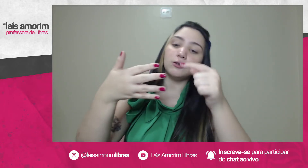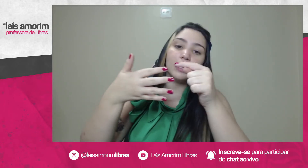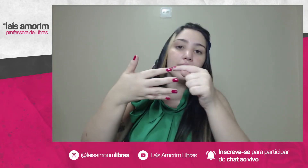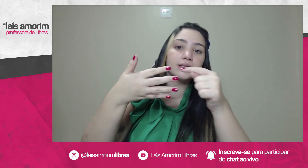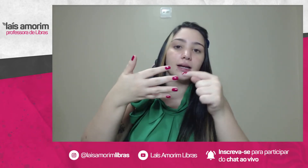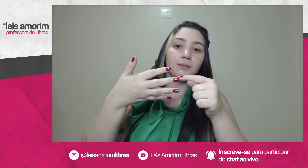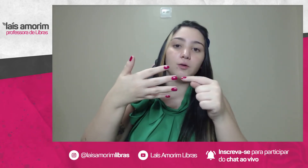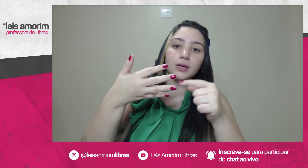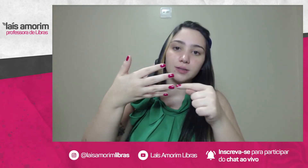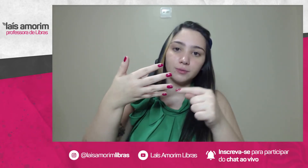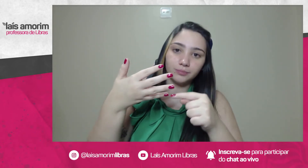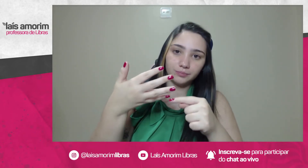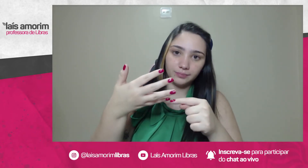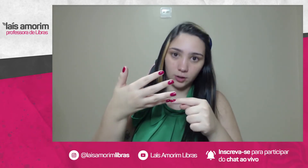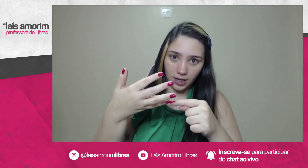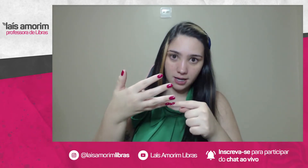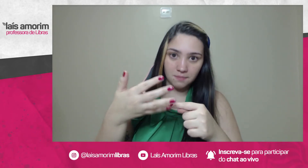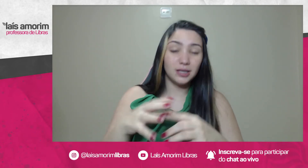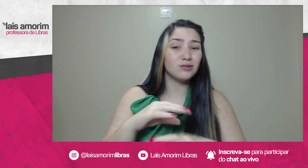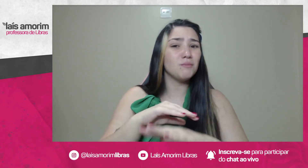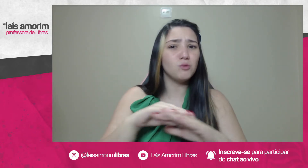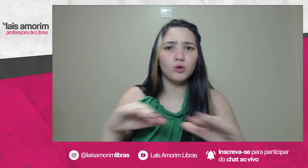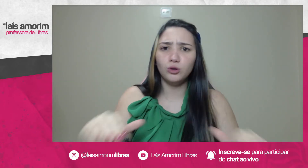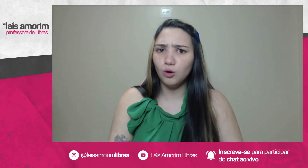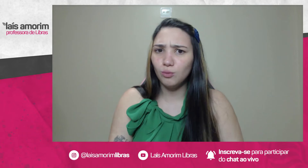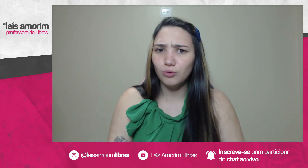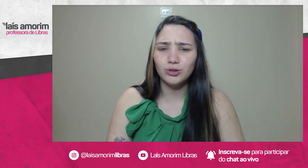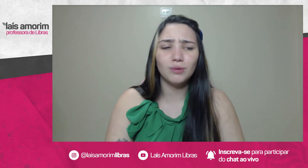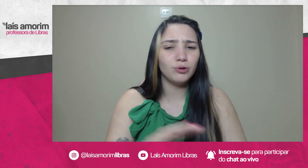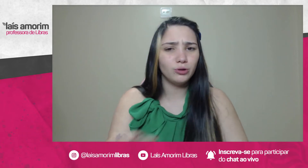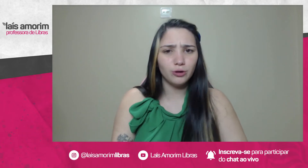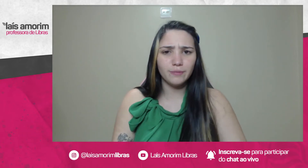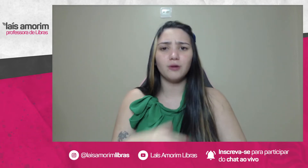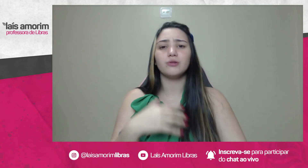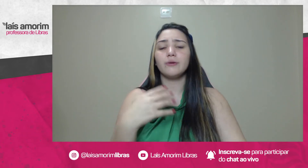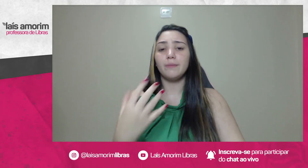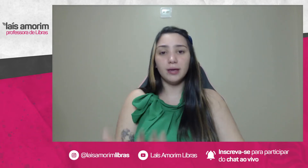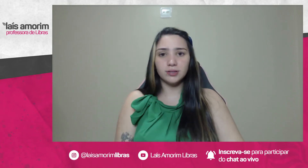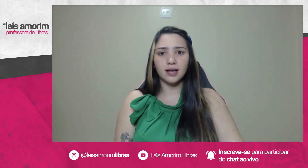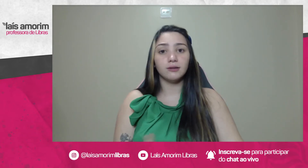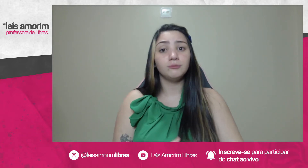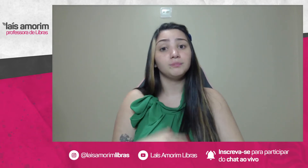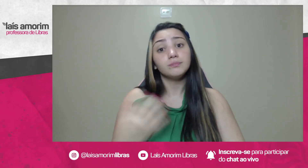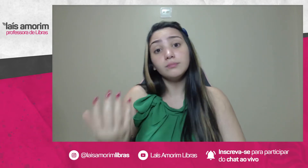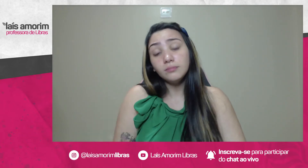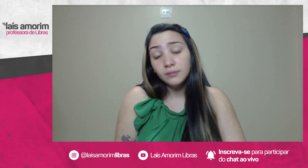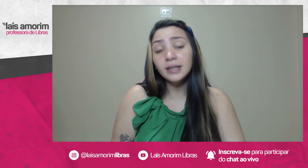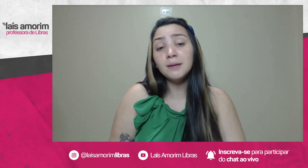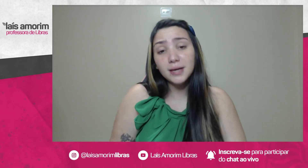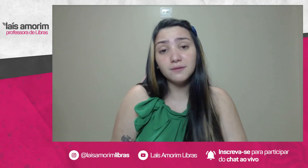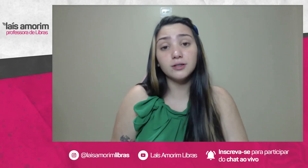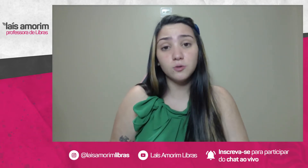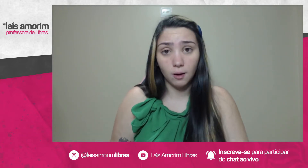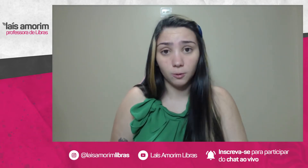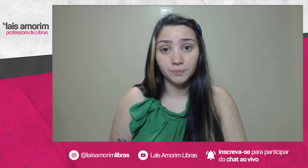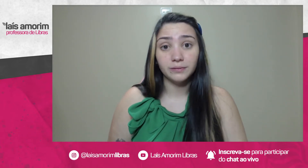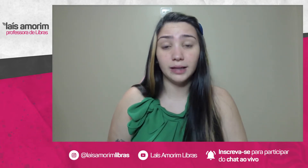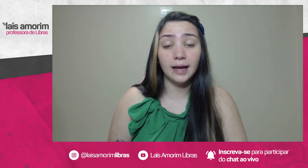lista na mão mesmo, ok? Isso é muito comum, isso é muito normal, isso é bem usado e é bem visual, né? É